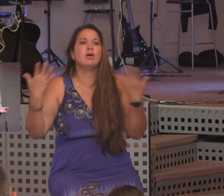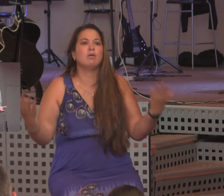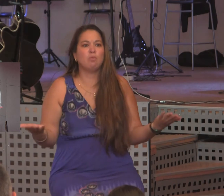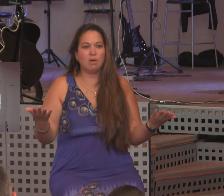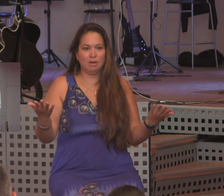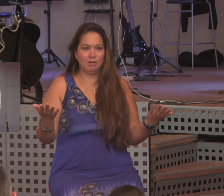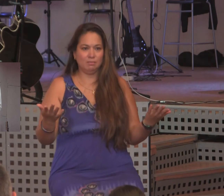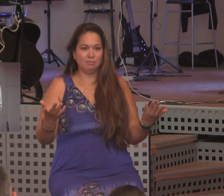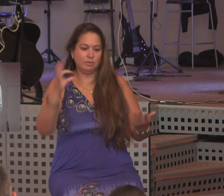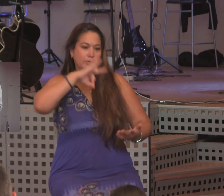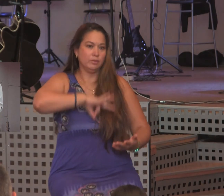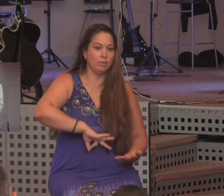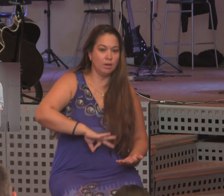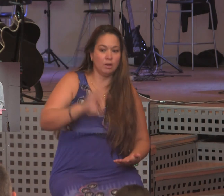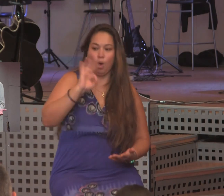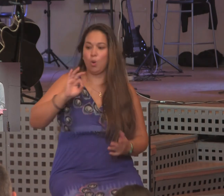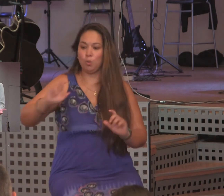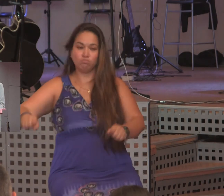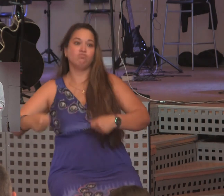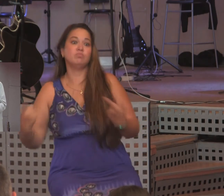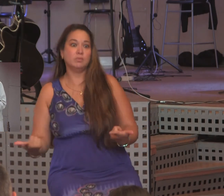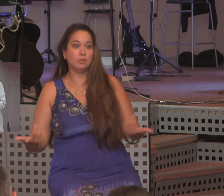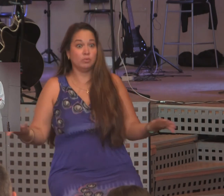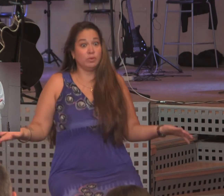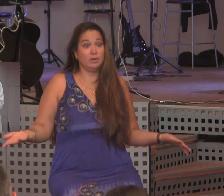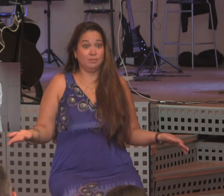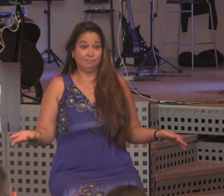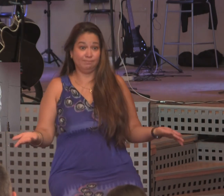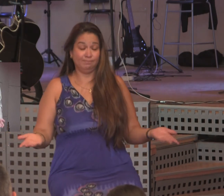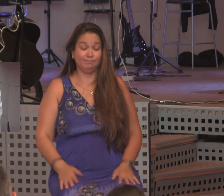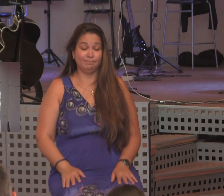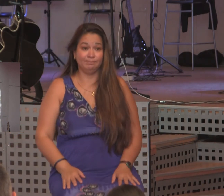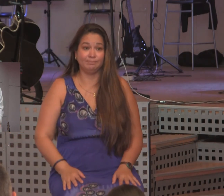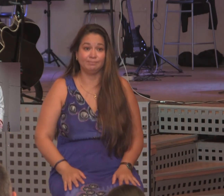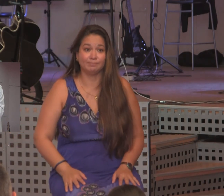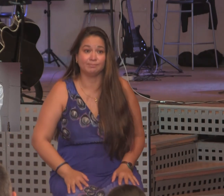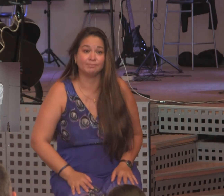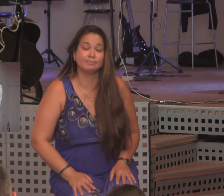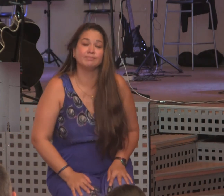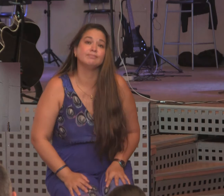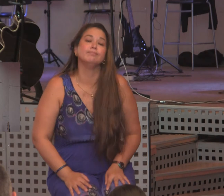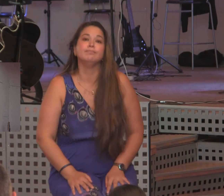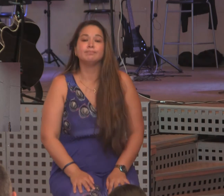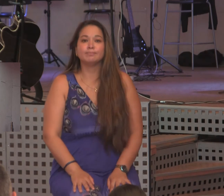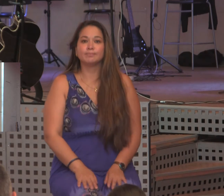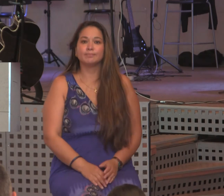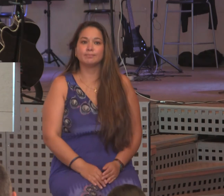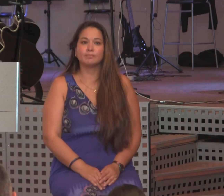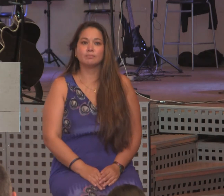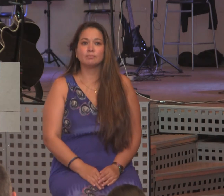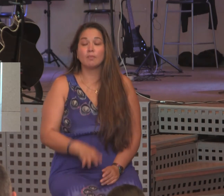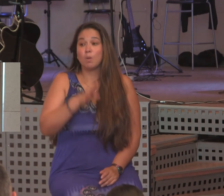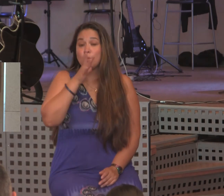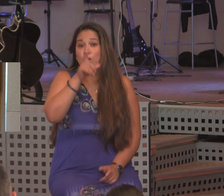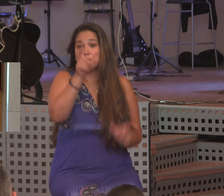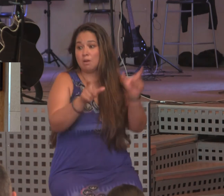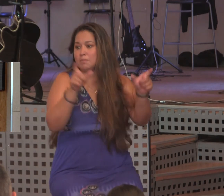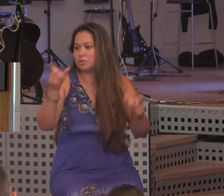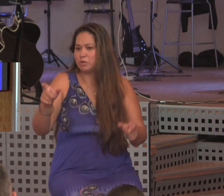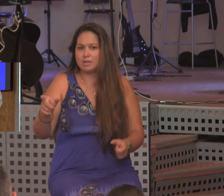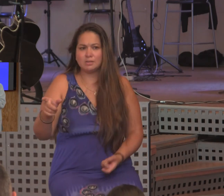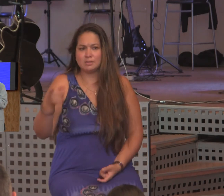diciendo? ¿Qué quiere decir eso? Si eso lo sabe hasta un niño pequeño, ya sabe de qué va el pastor y las